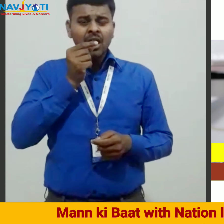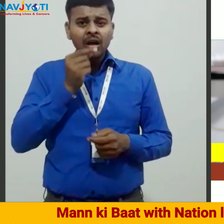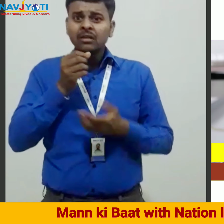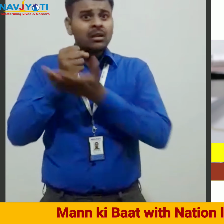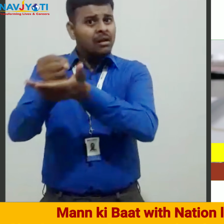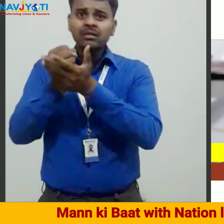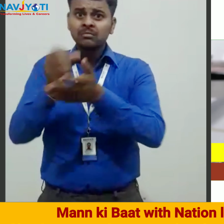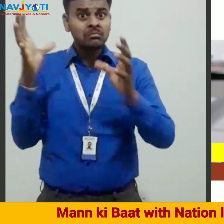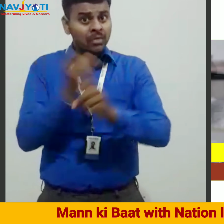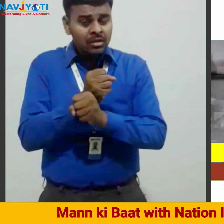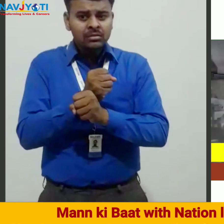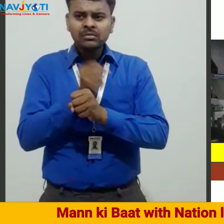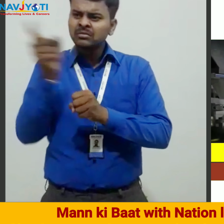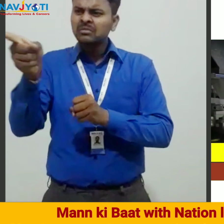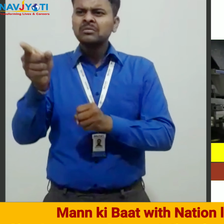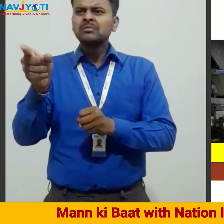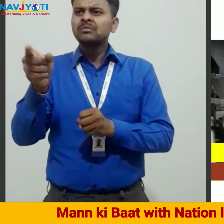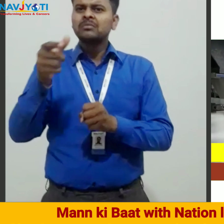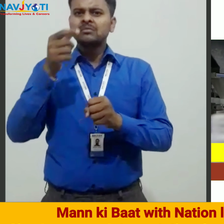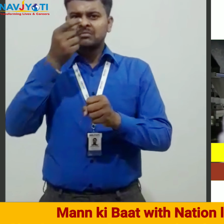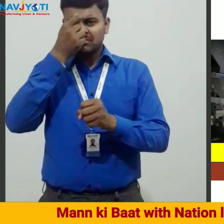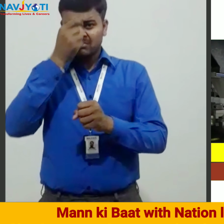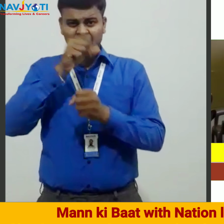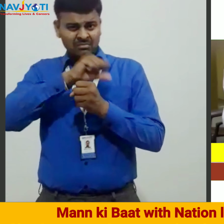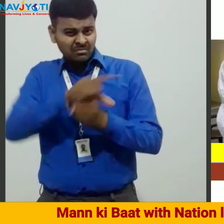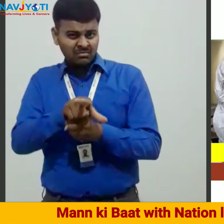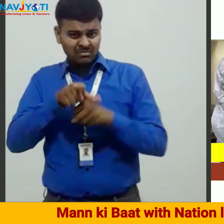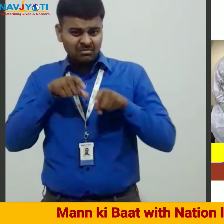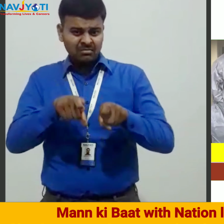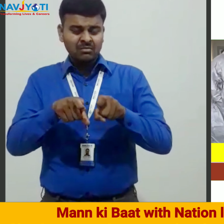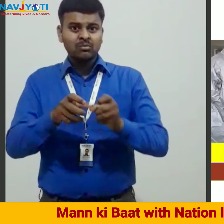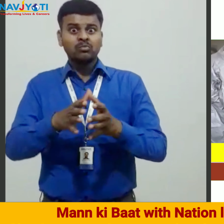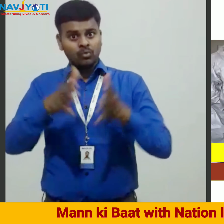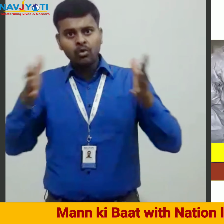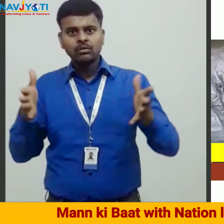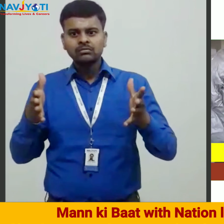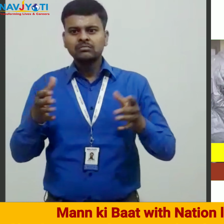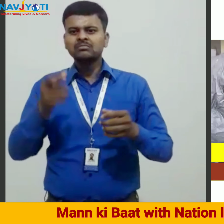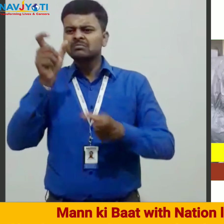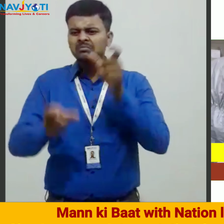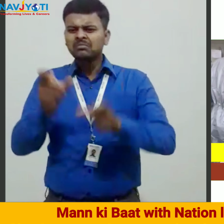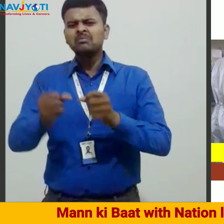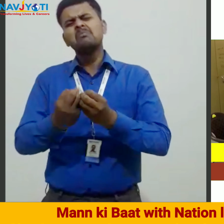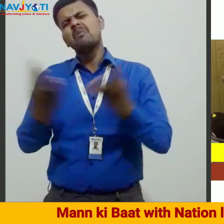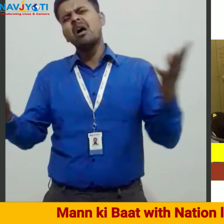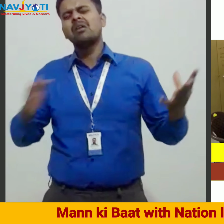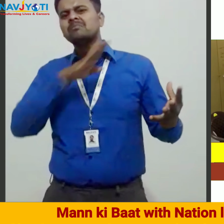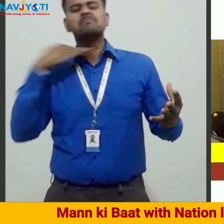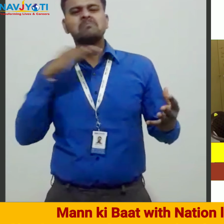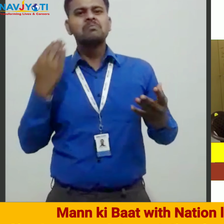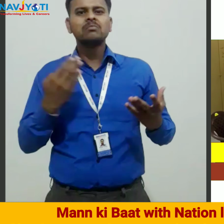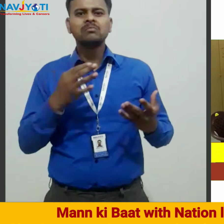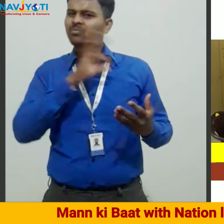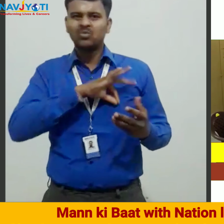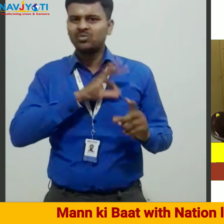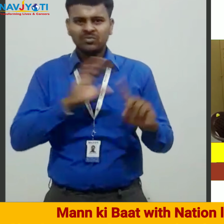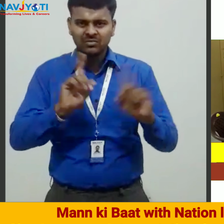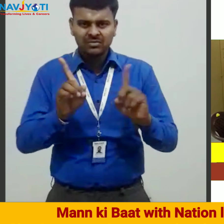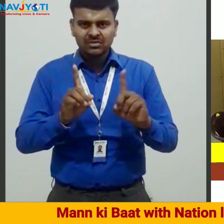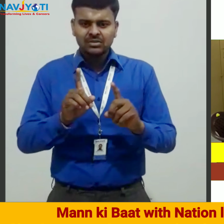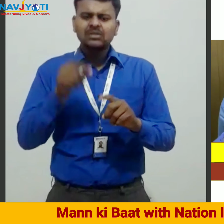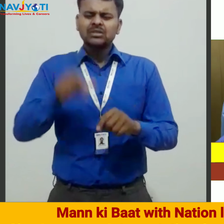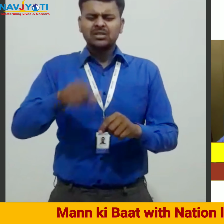मानता। हर देश समझ रहा है कि भारत के लिए भी उसकी प्राथमिकता अपने नागरिकों का जीवन बचाना है।